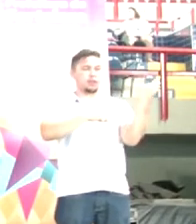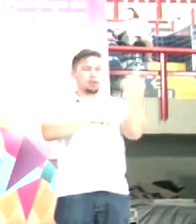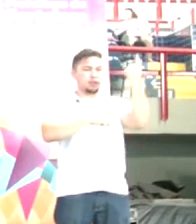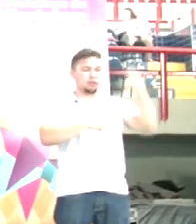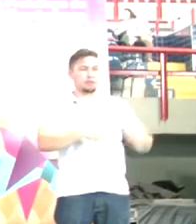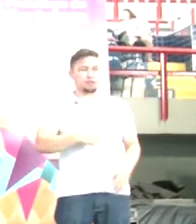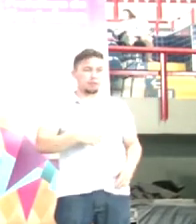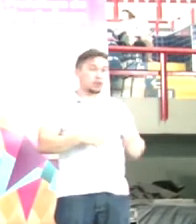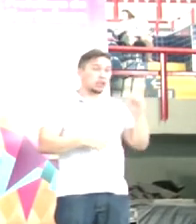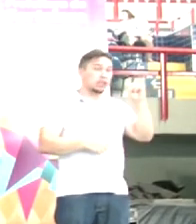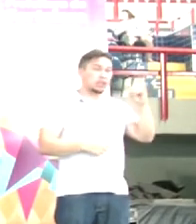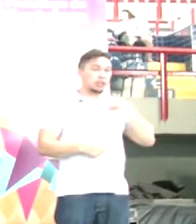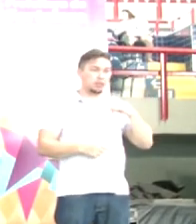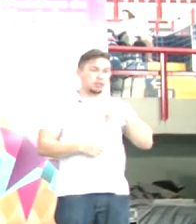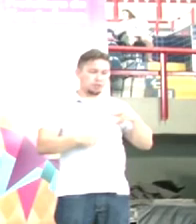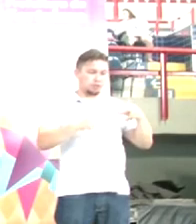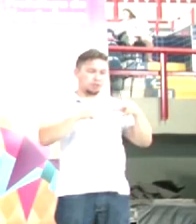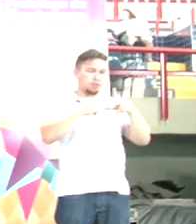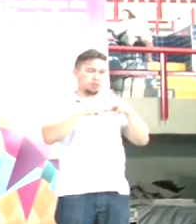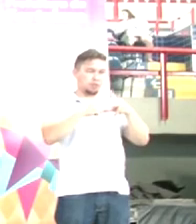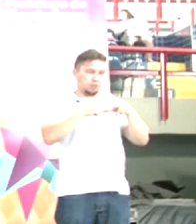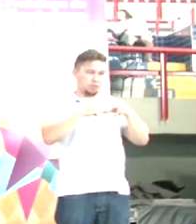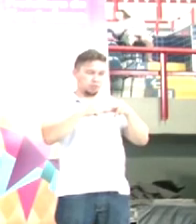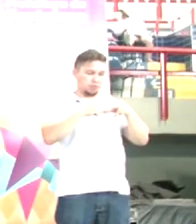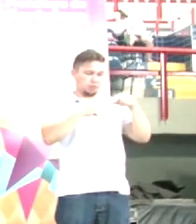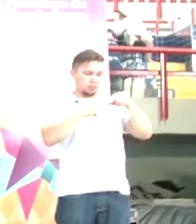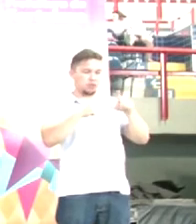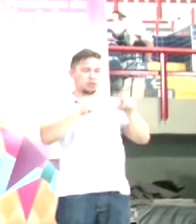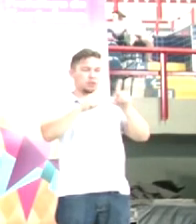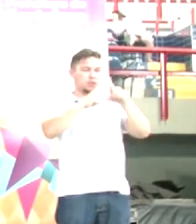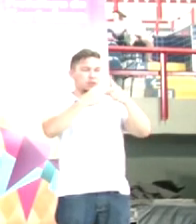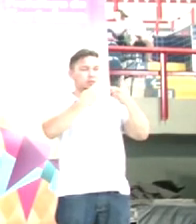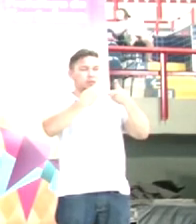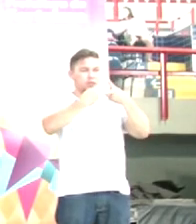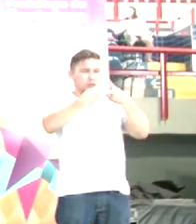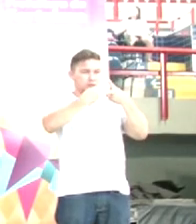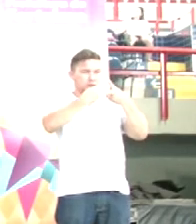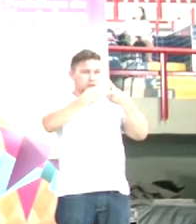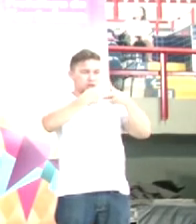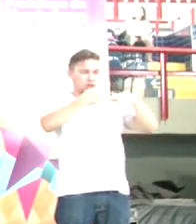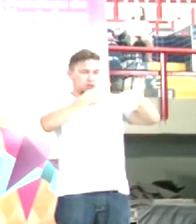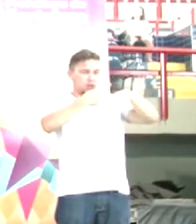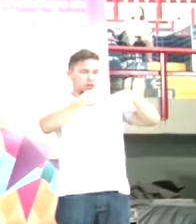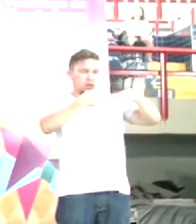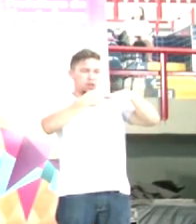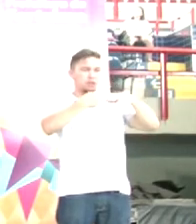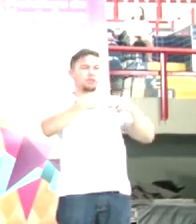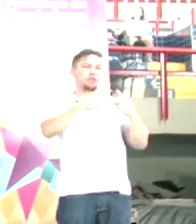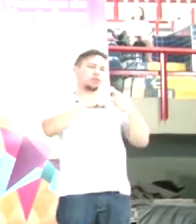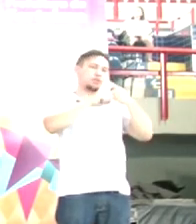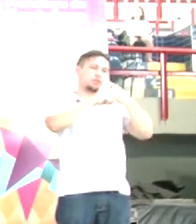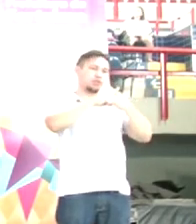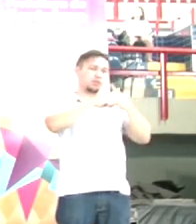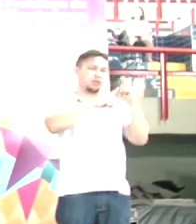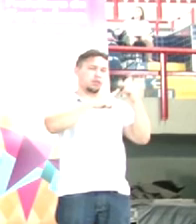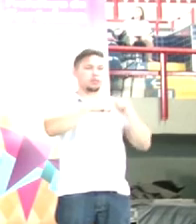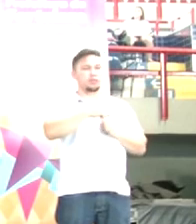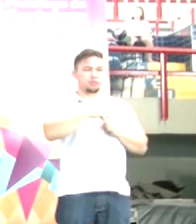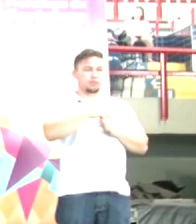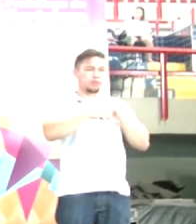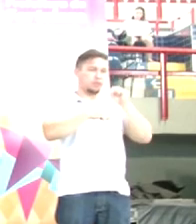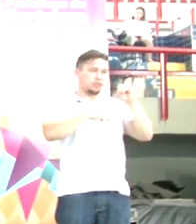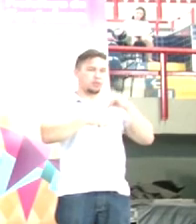prisma que a base é um triângulo, a área do triângulo vezes a altura. Se for um prisma que a base é um